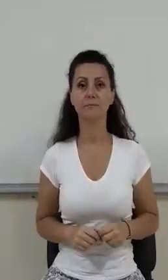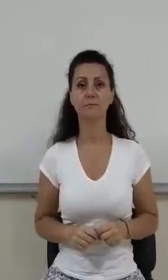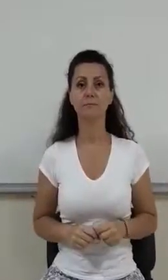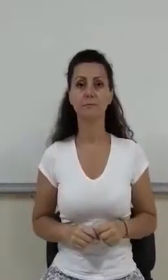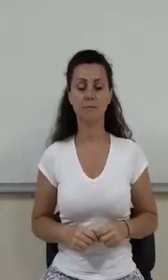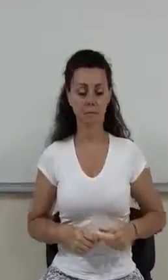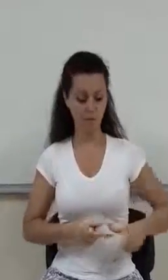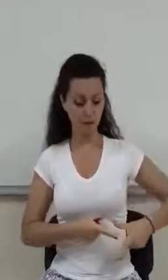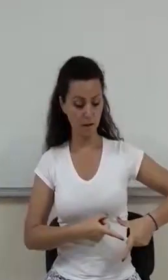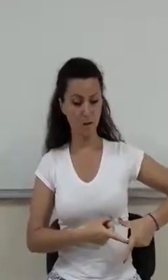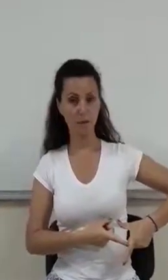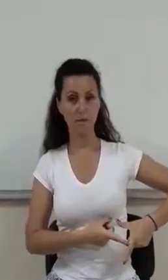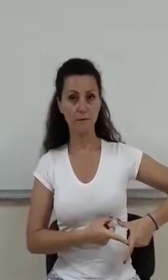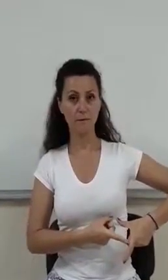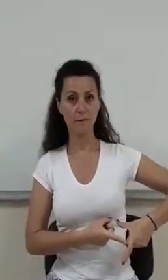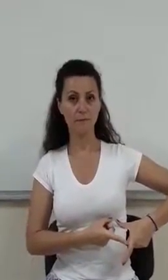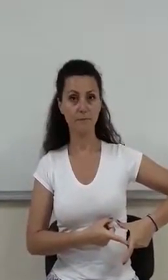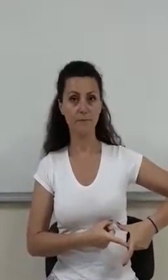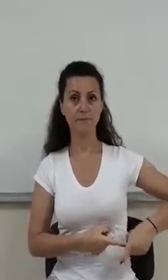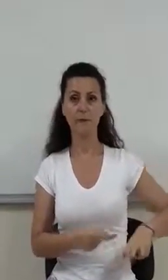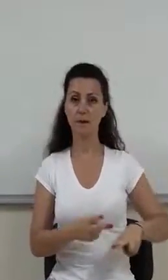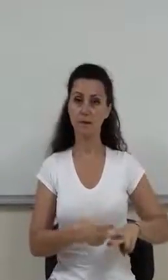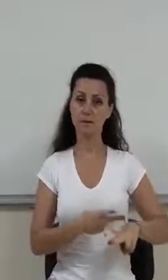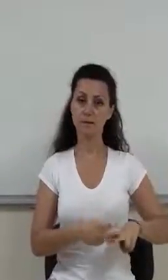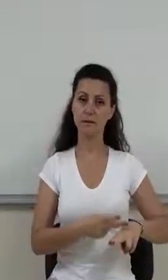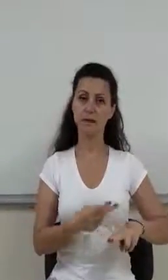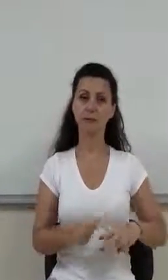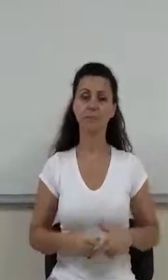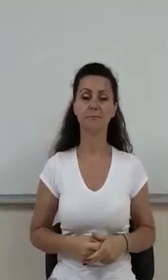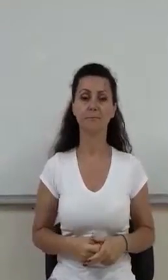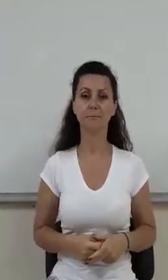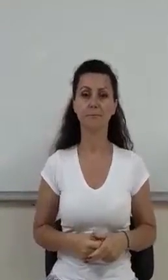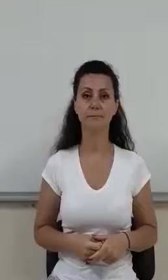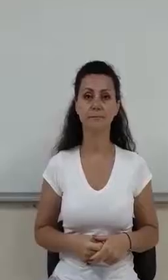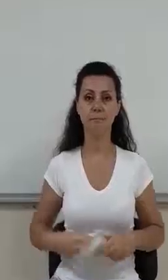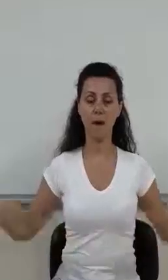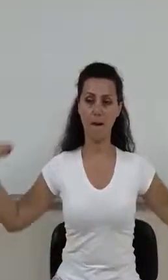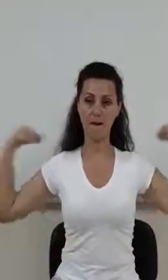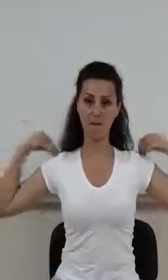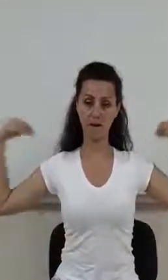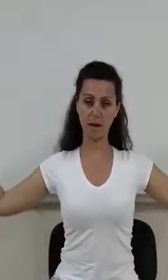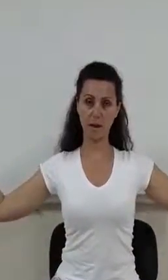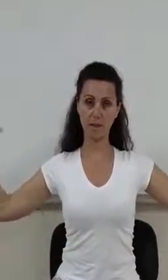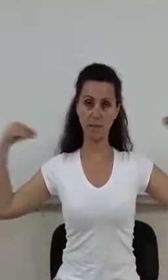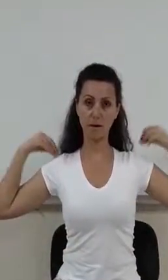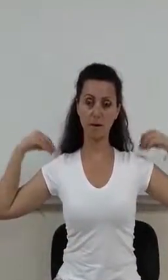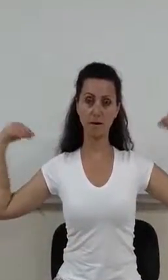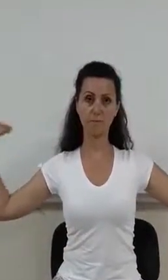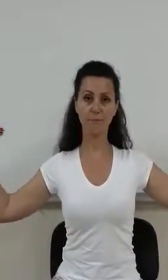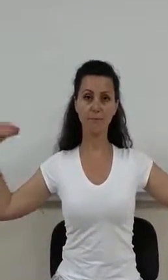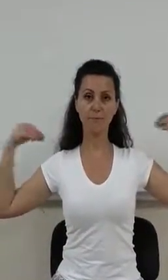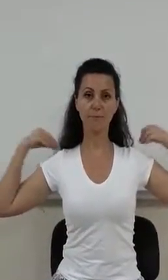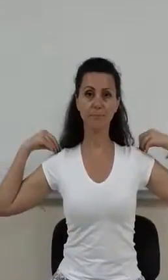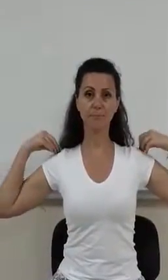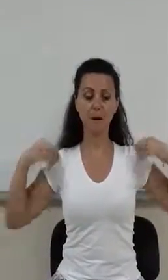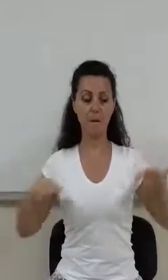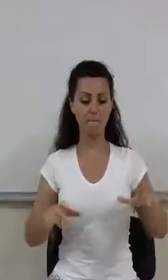fizik, beden eğitimi, bilgisayar.